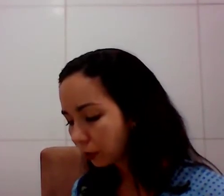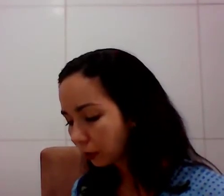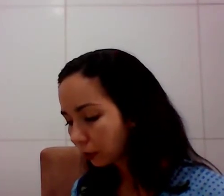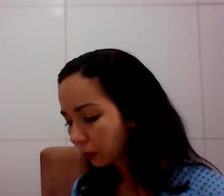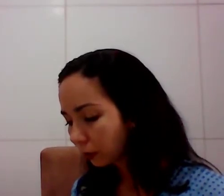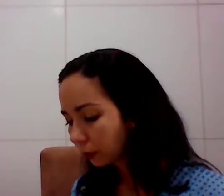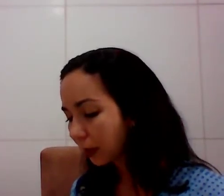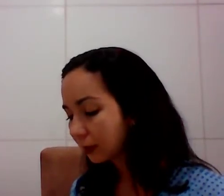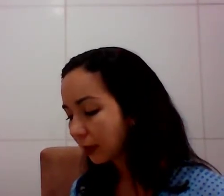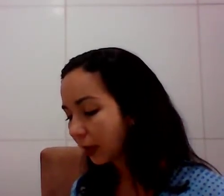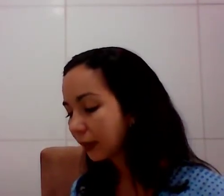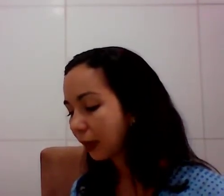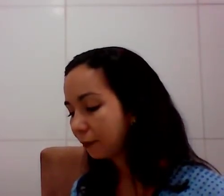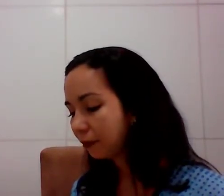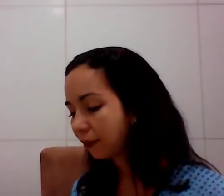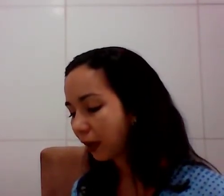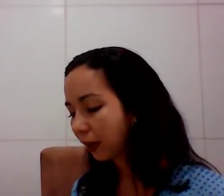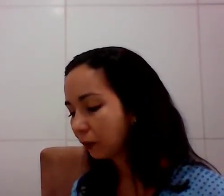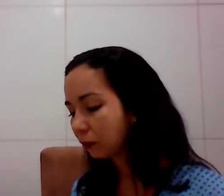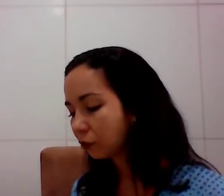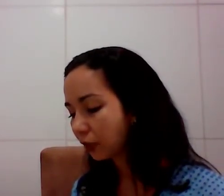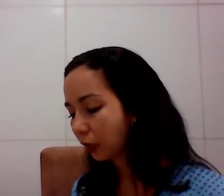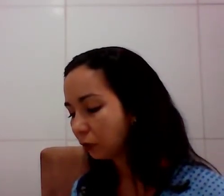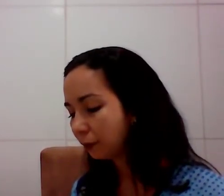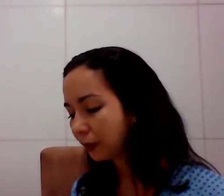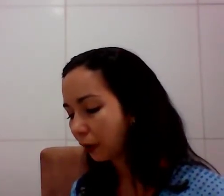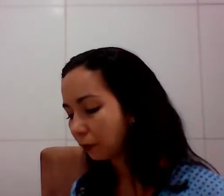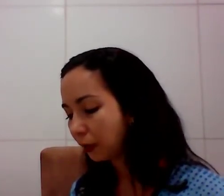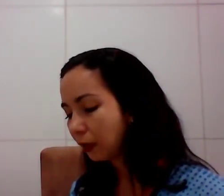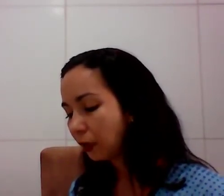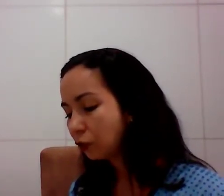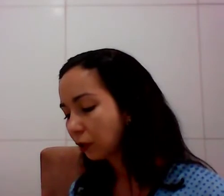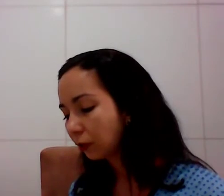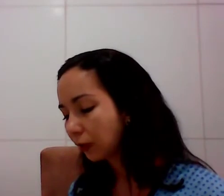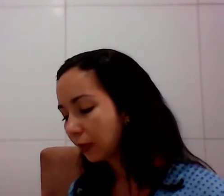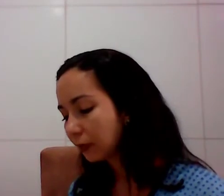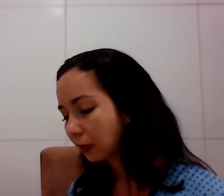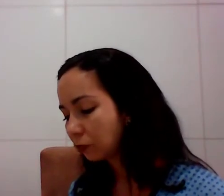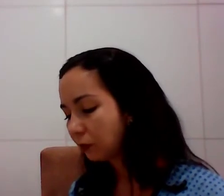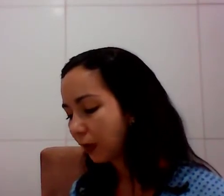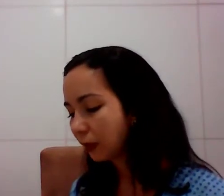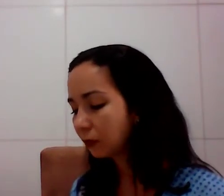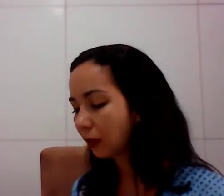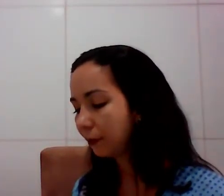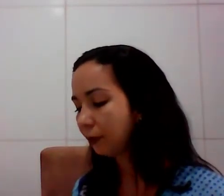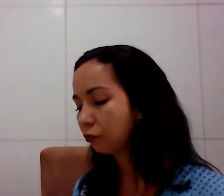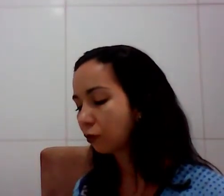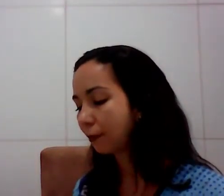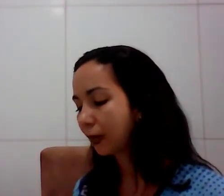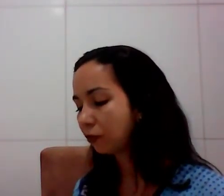onde na Serra da Capivara, no estado do Piauí, estão localizados diversos abrigos com